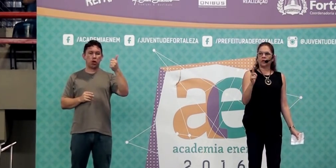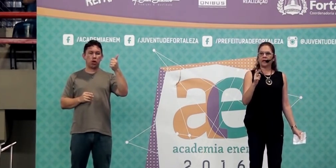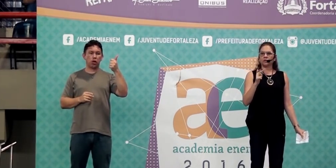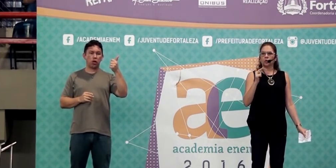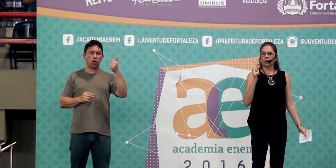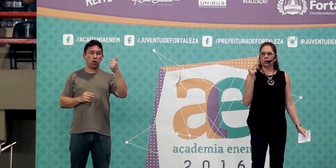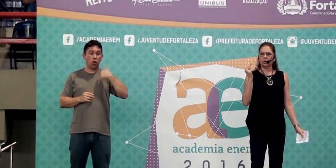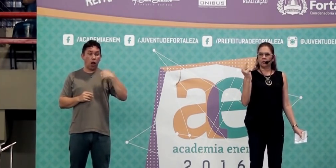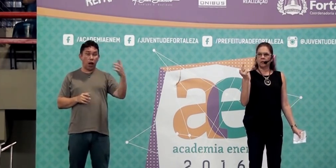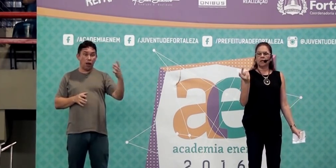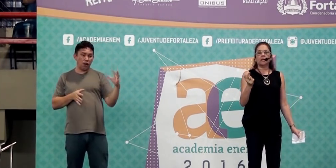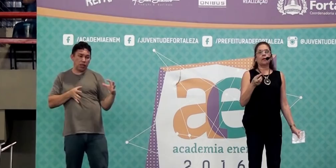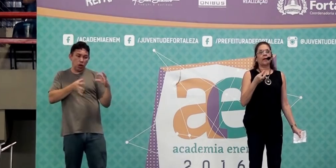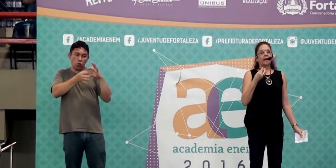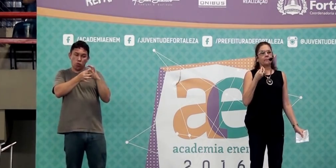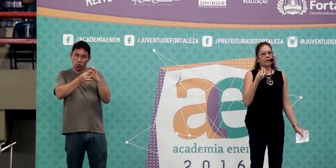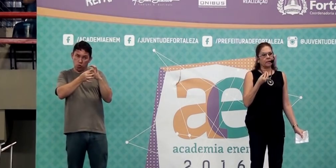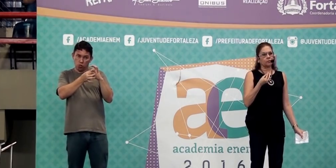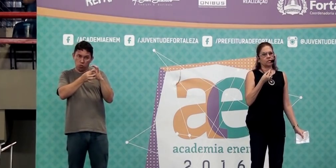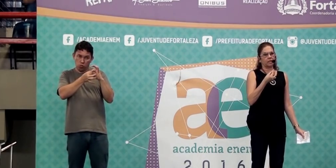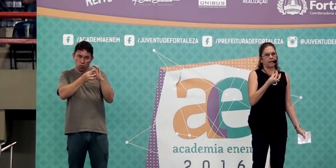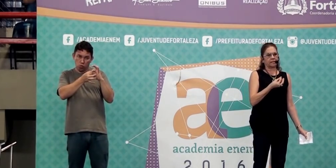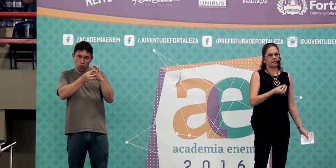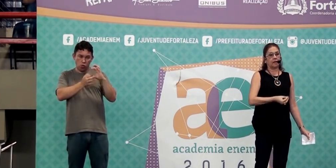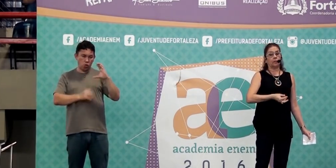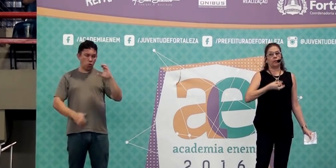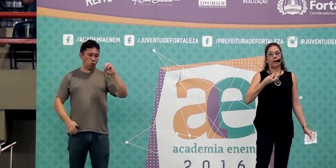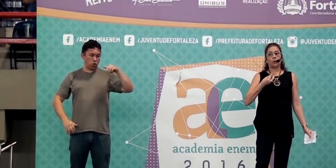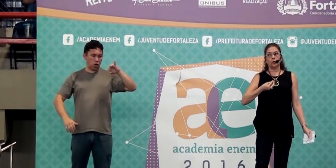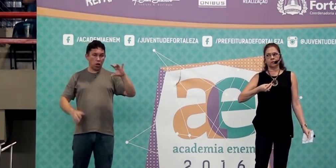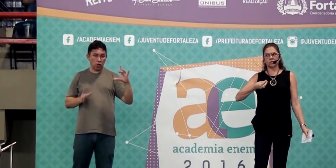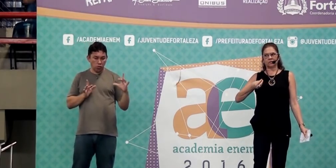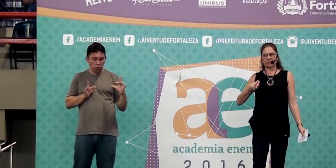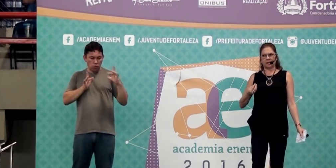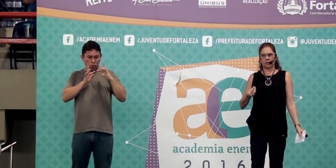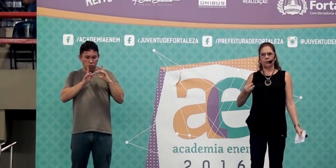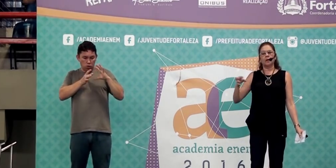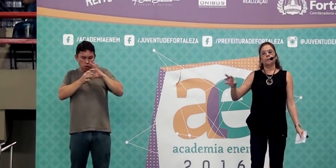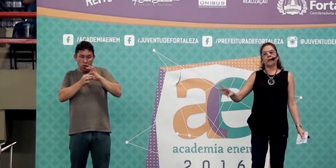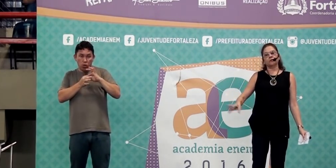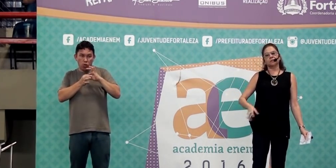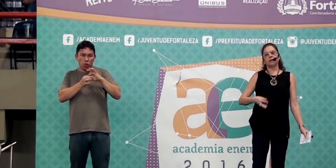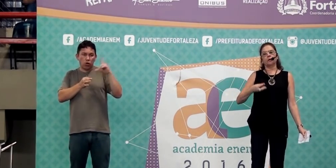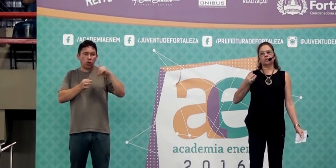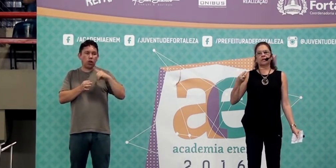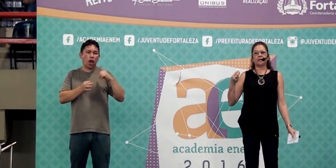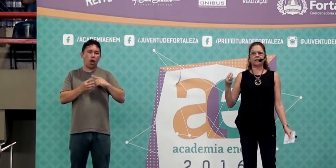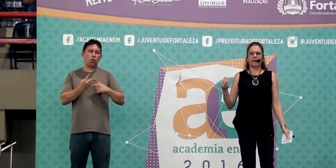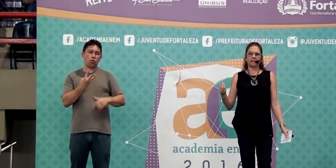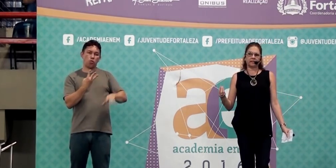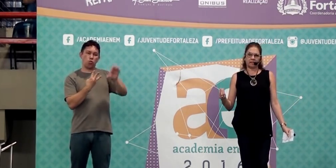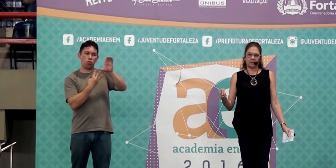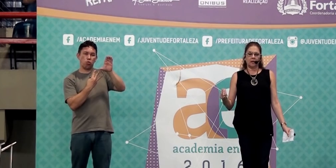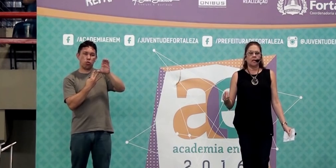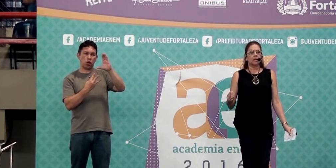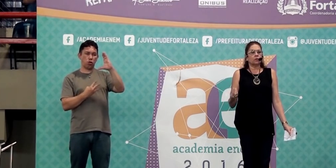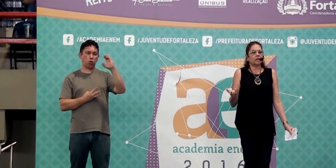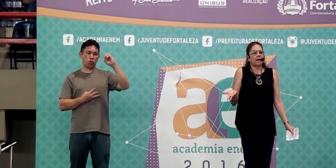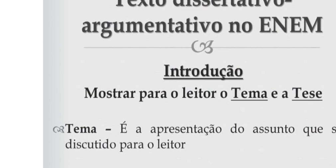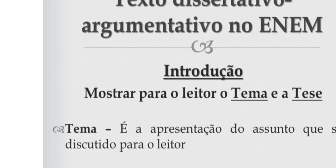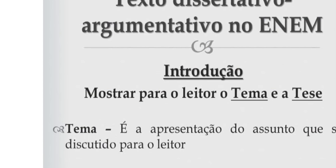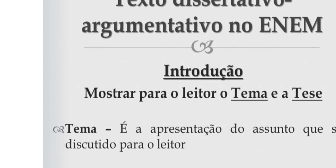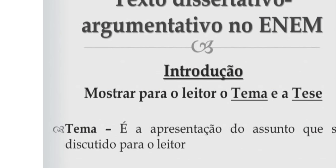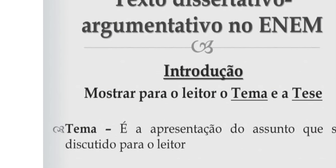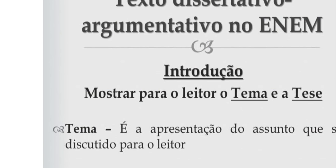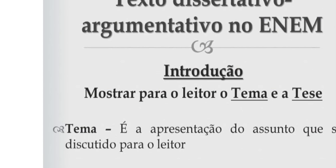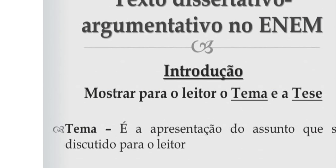usar um conector, que é um elemento de ligação, é uma conjunção, para você mostrar a tese. E o que